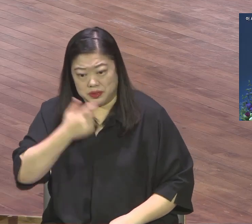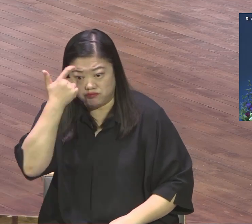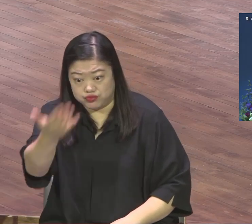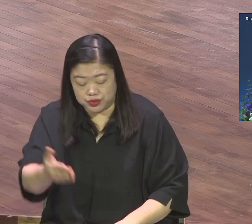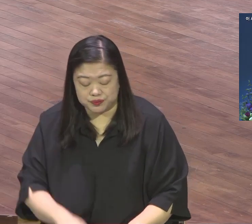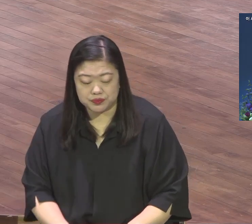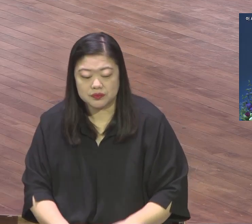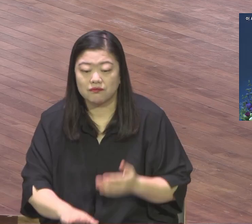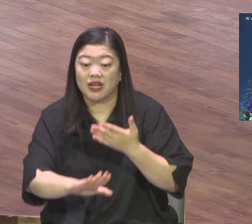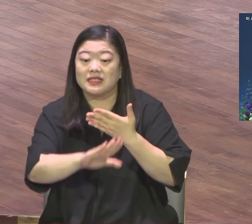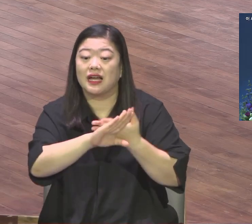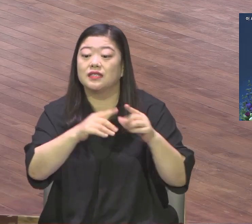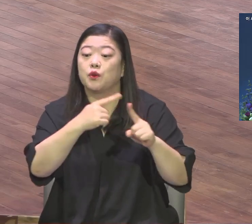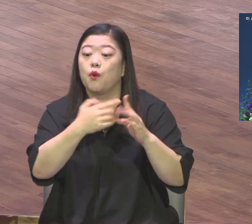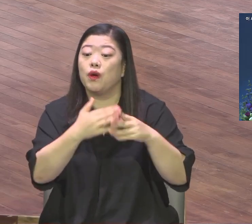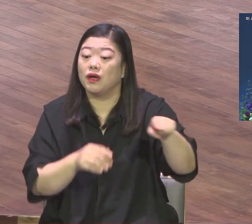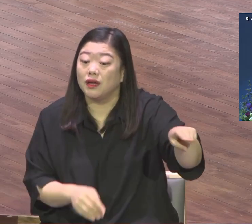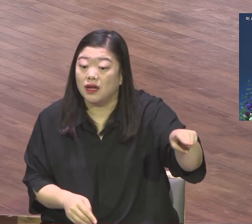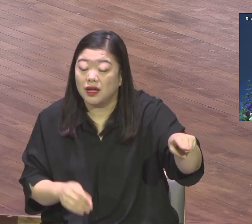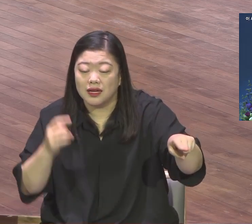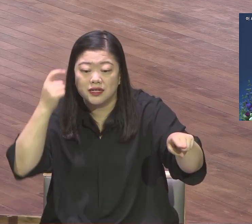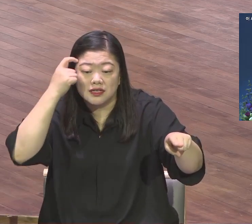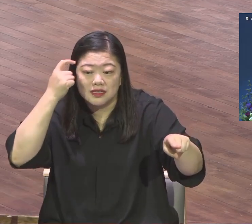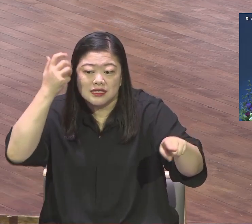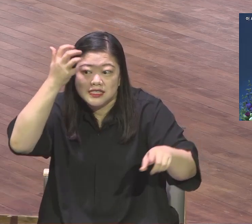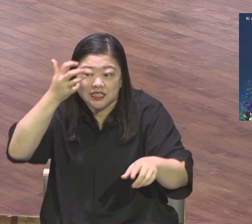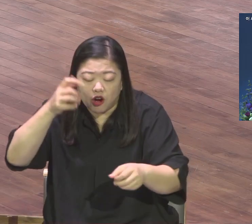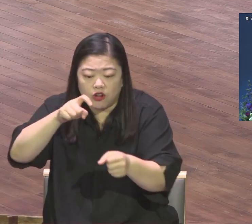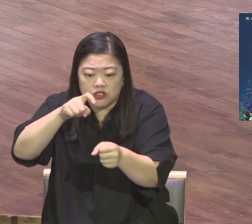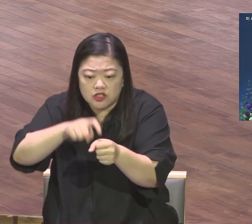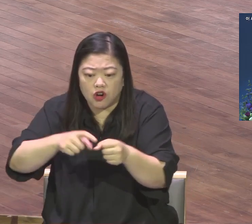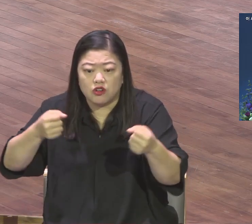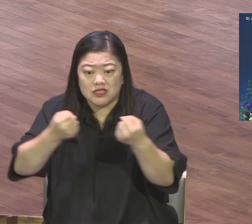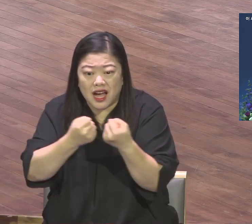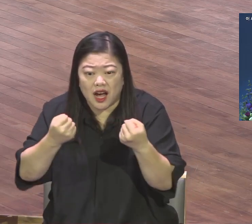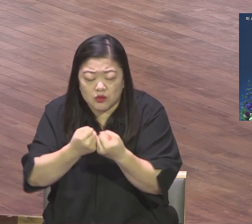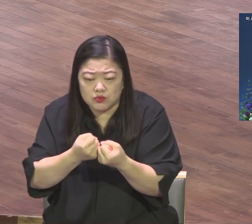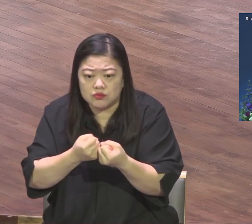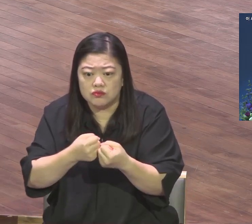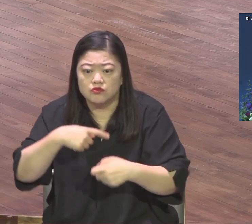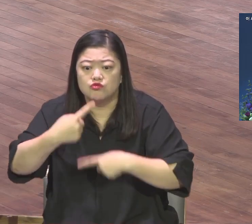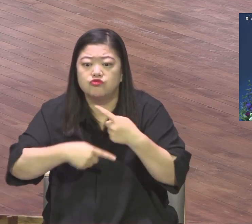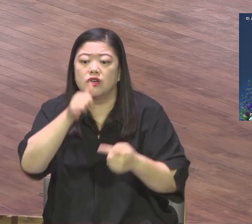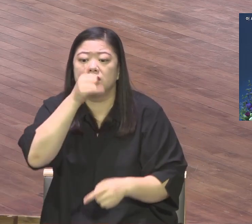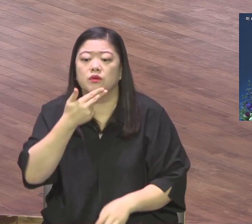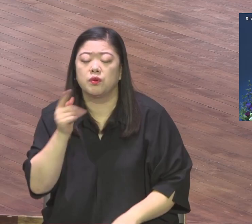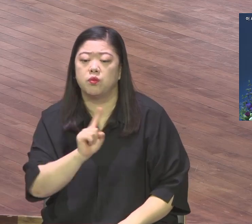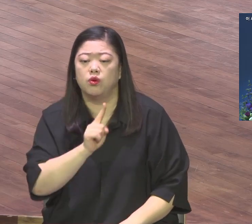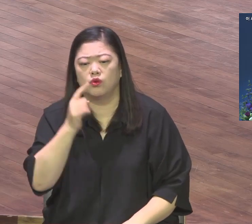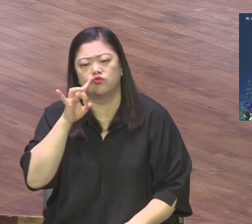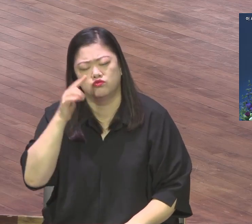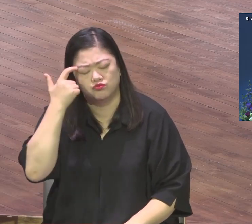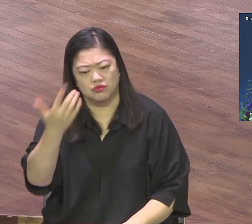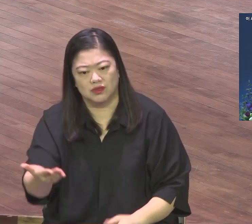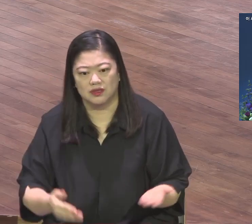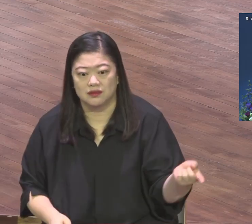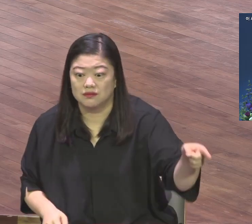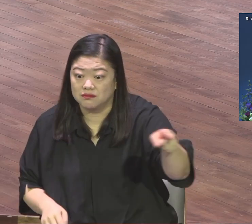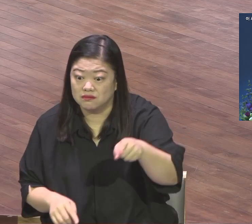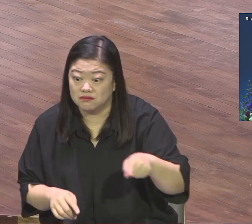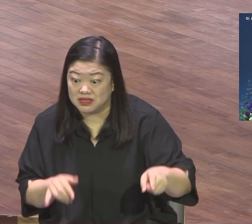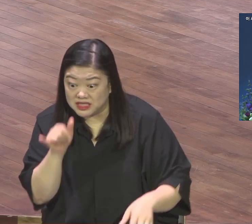우리 교단 다니면서도 아니 우리 예원교 다니면서도 영적 싸움이 뭔지 몰라. 영적 싸움을 해본